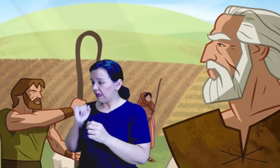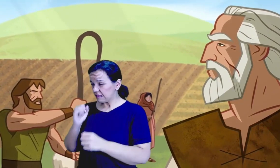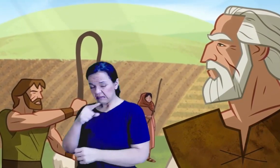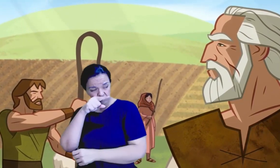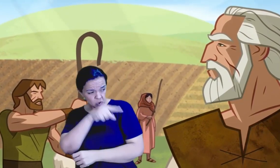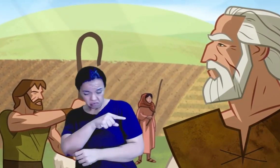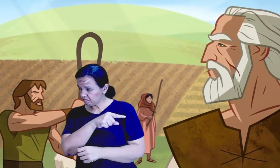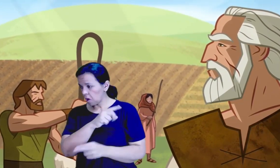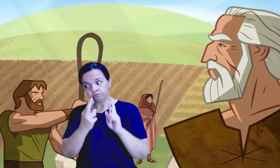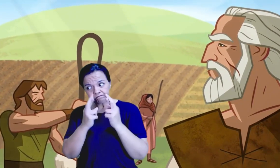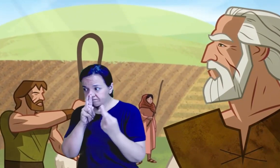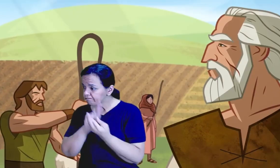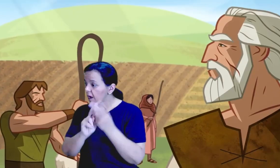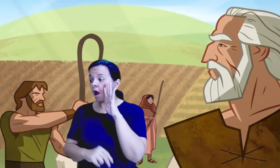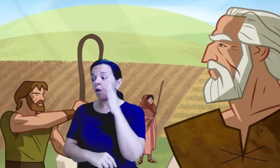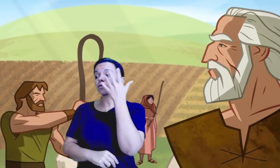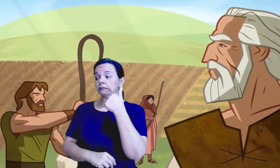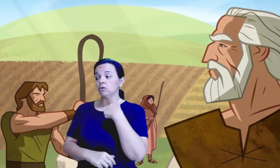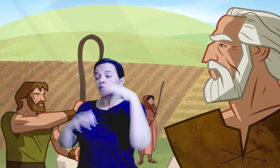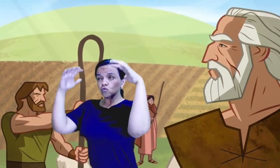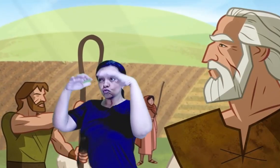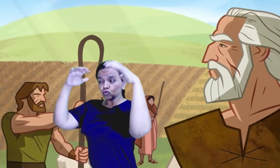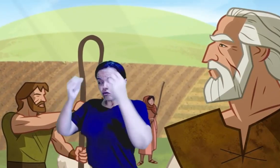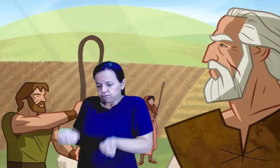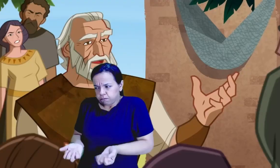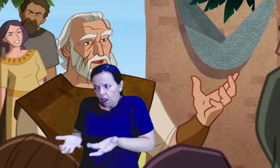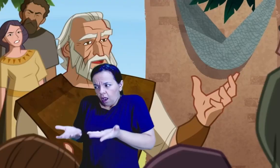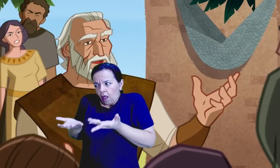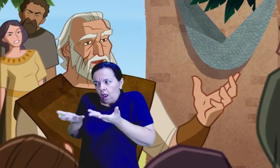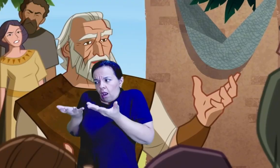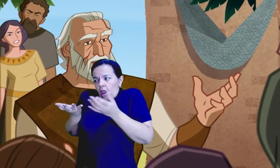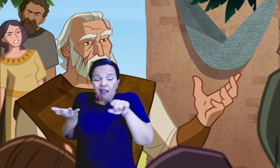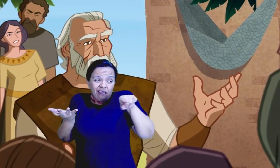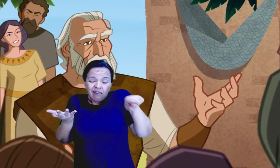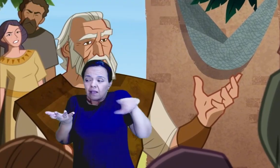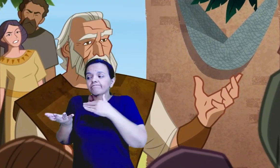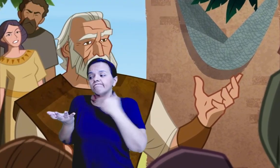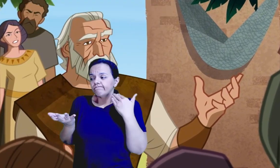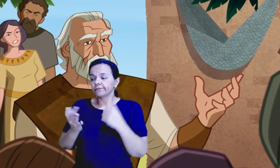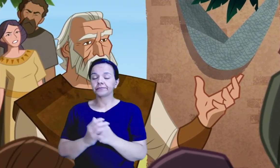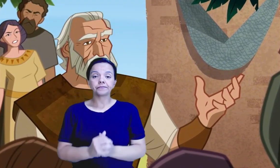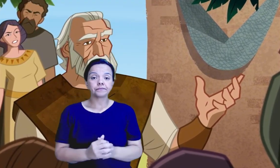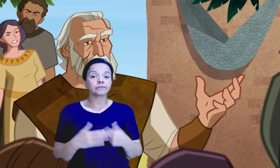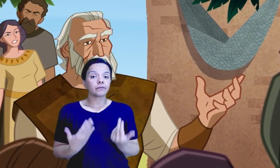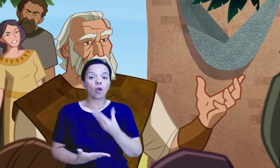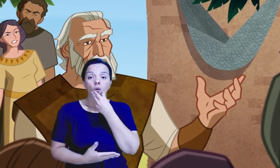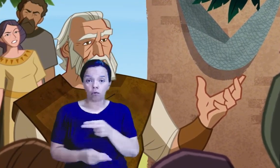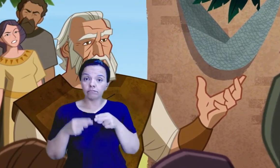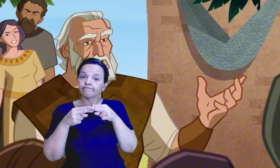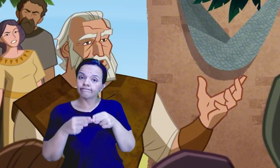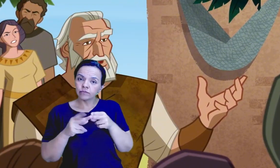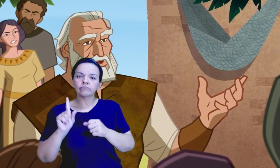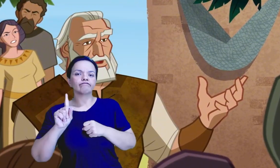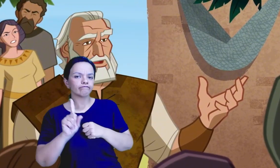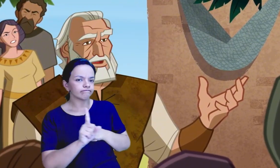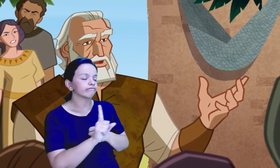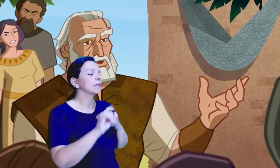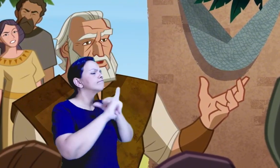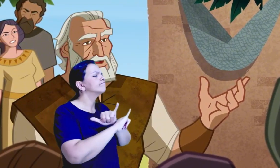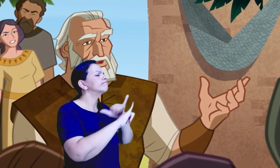cobriria a terra se o povo não se arrependesse. Noé ensinou ao povo que o Senhor o amava e queria que